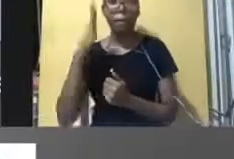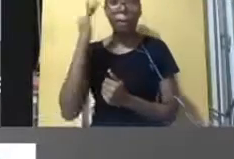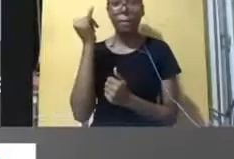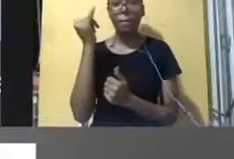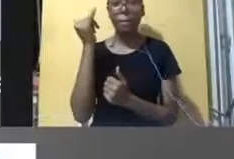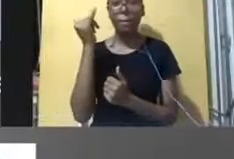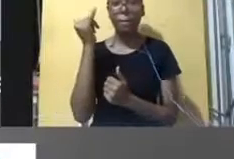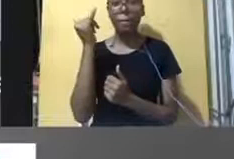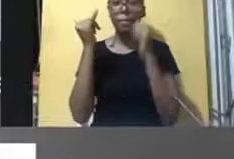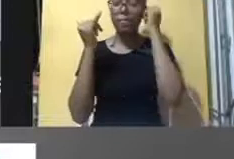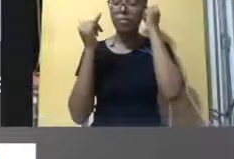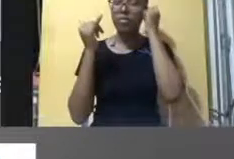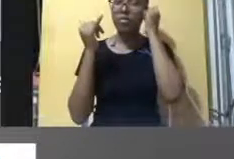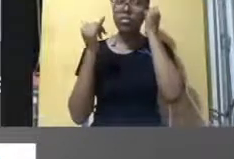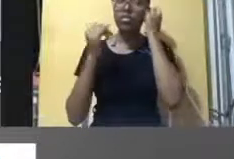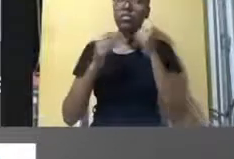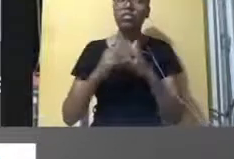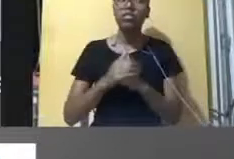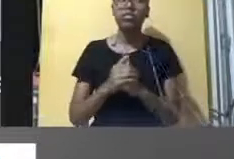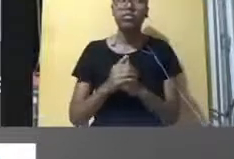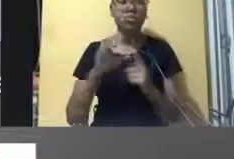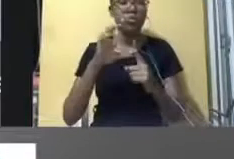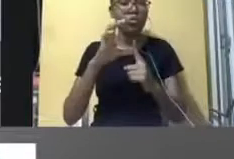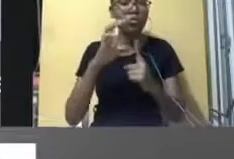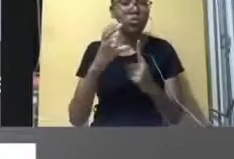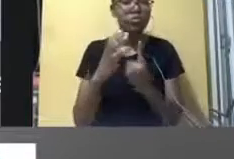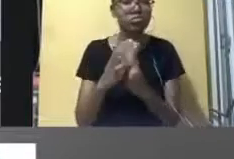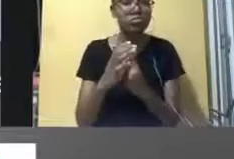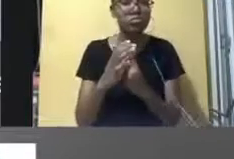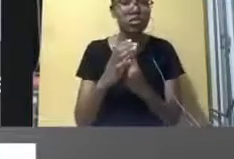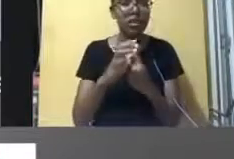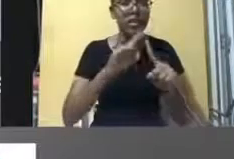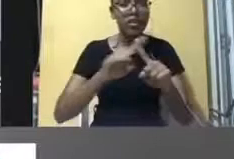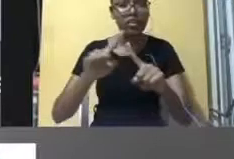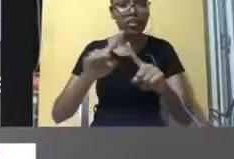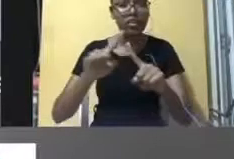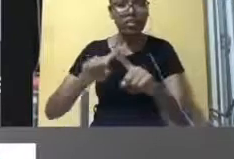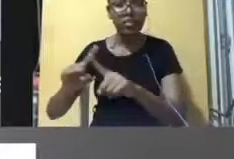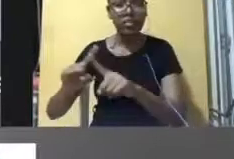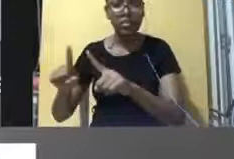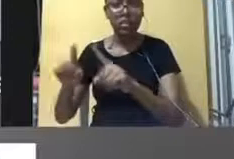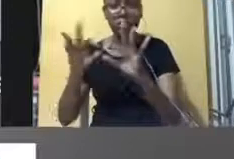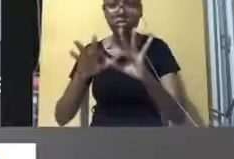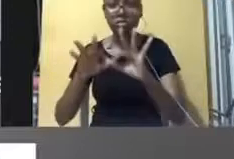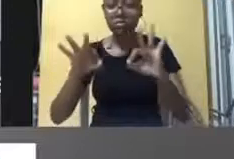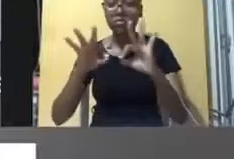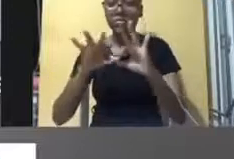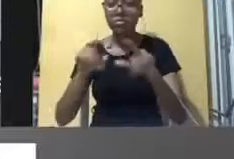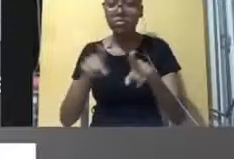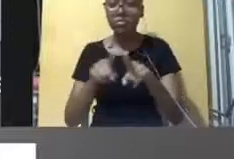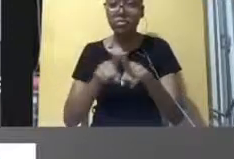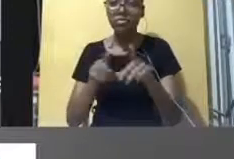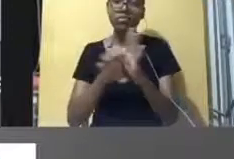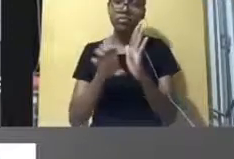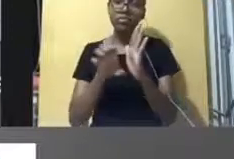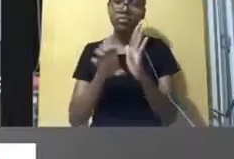subculturas que tienen una influencia importante también. Por ejemplo, una persona sorda. Ok, tenemos una persona